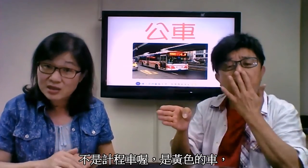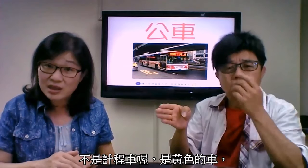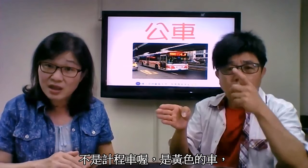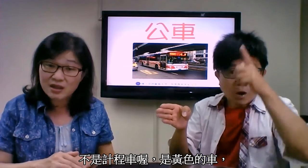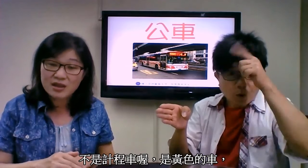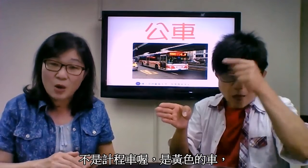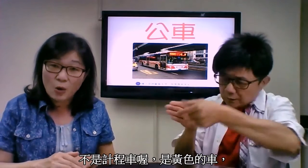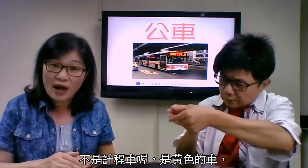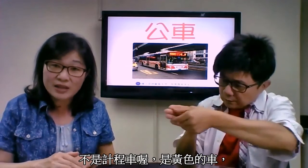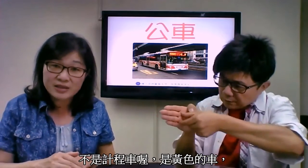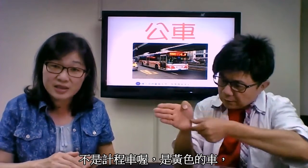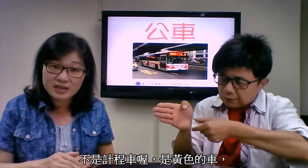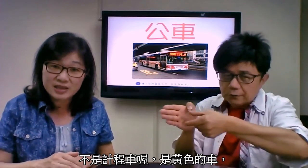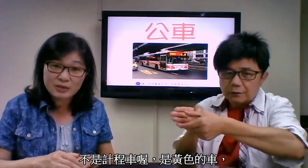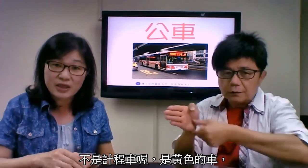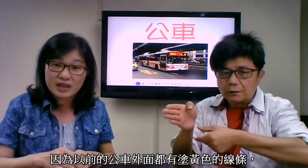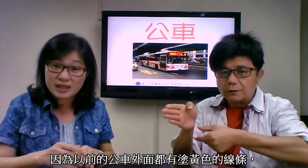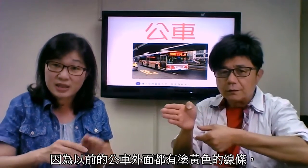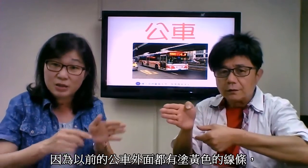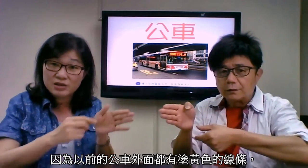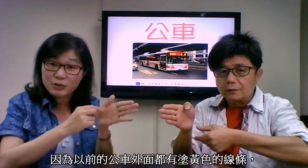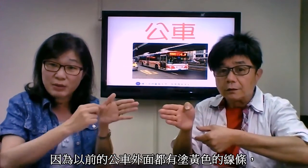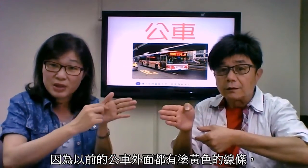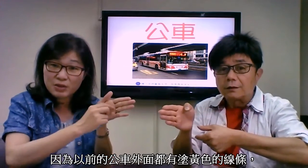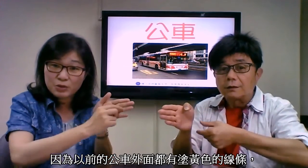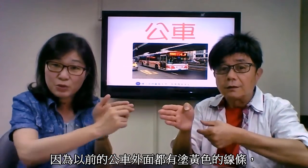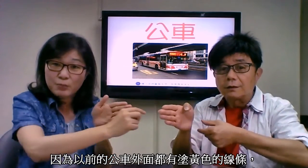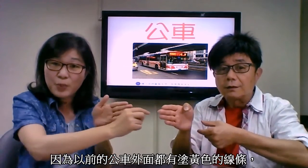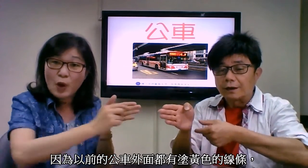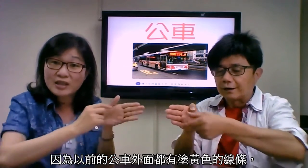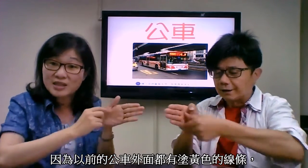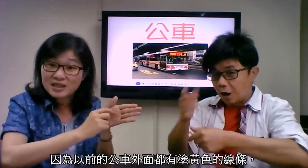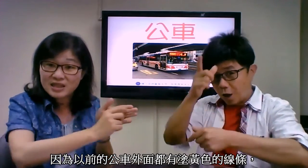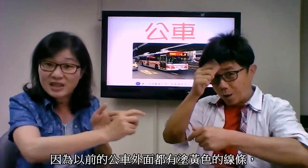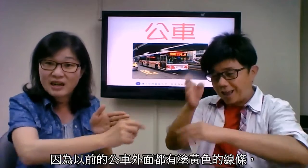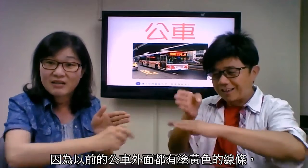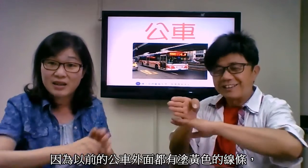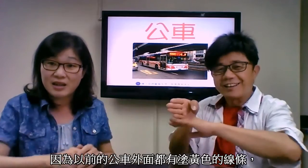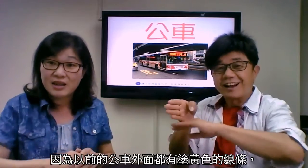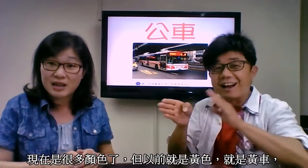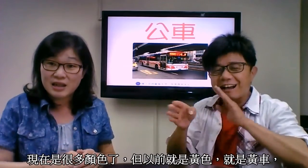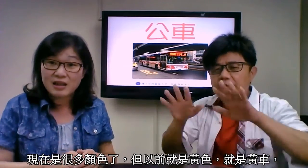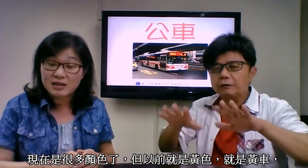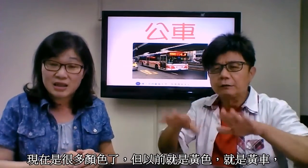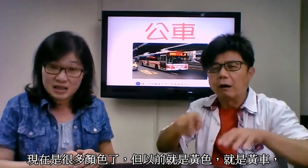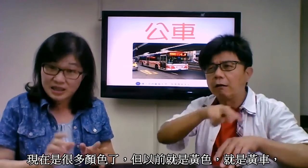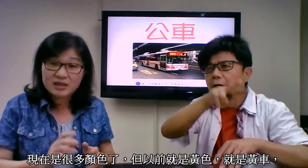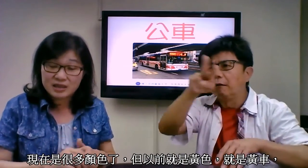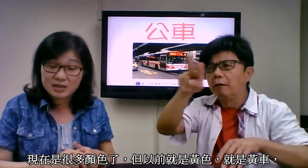哦，黄色的车，因为以前的公车外面都有涂黄色的线条啊，以前，所以大